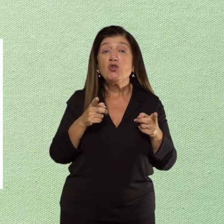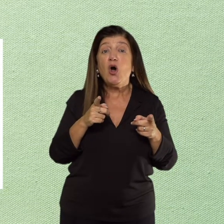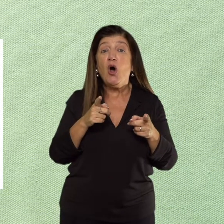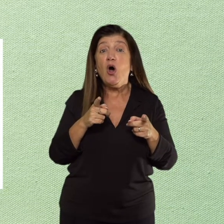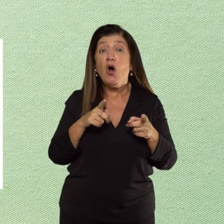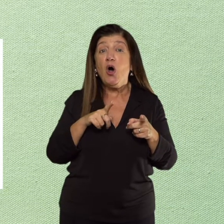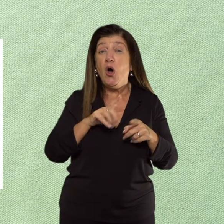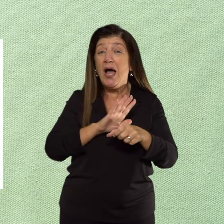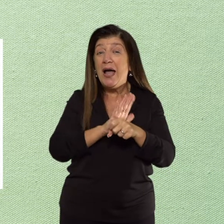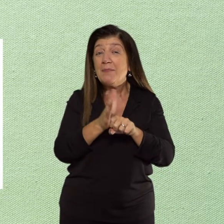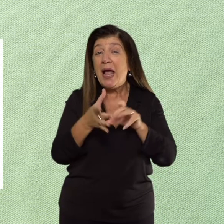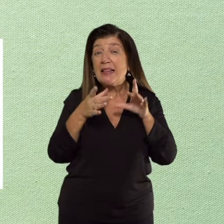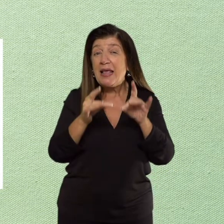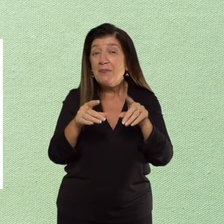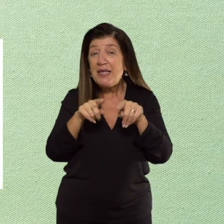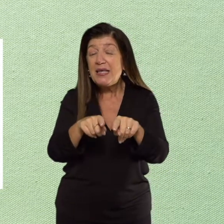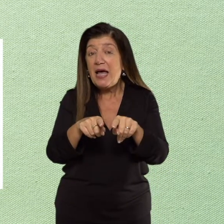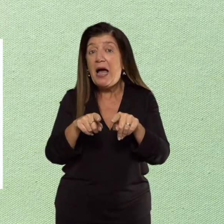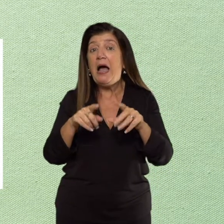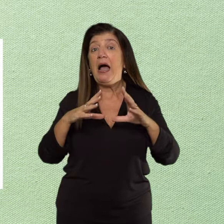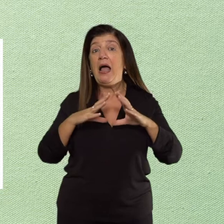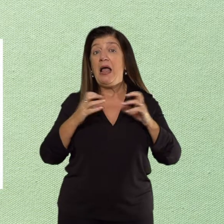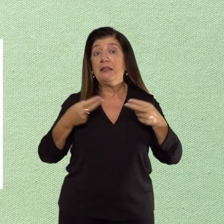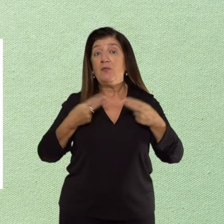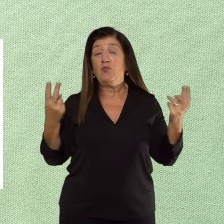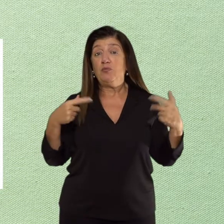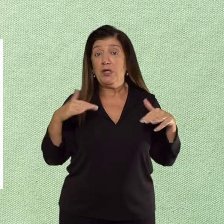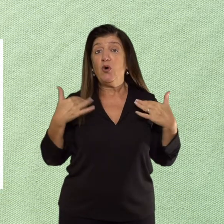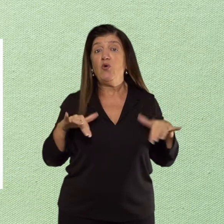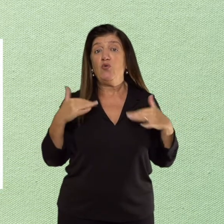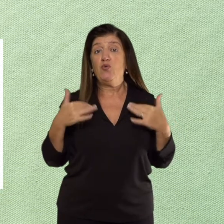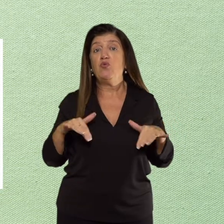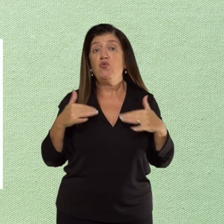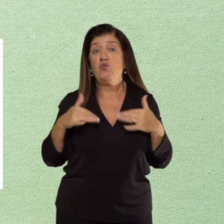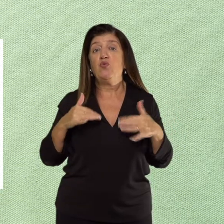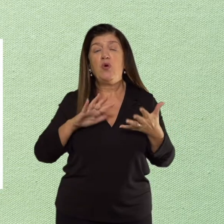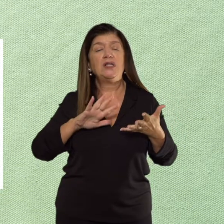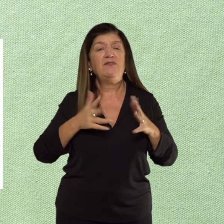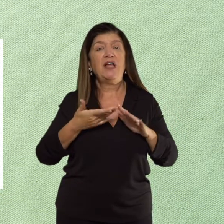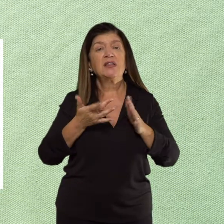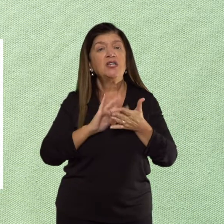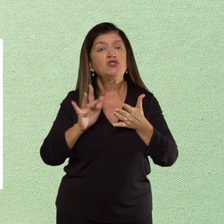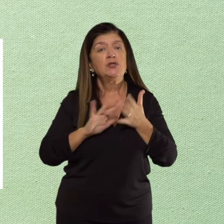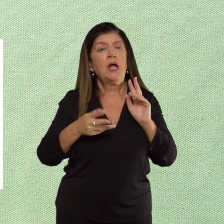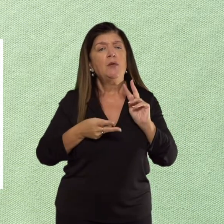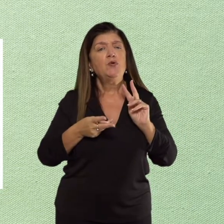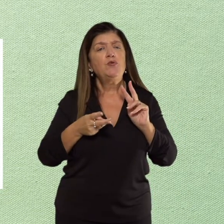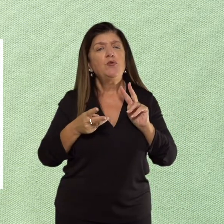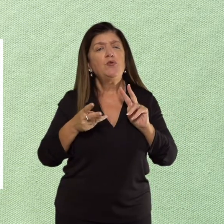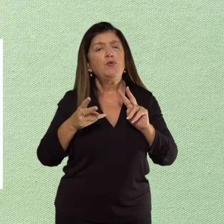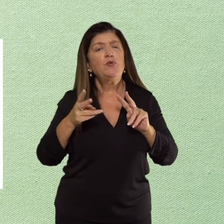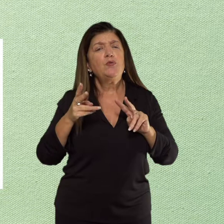comunque la pubblica amministrazione ha avuto una forte spinta sulla digitalizzazione e la